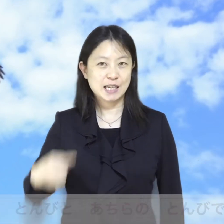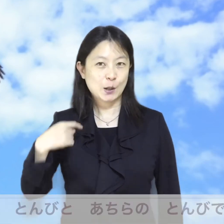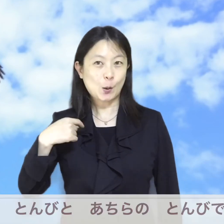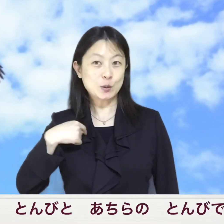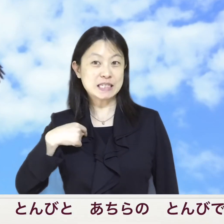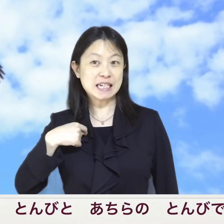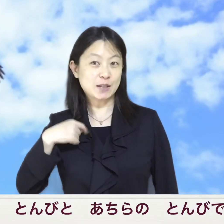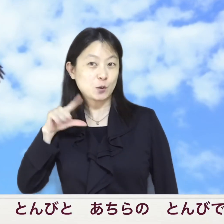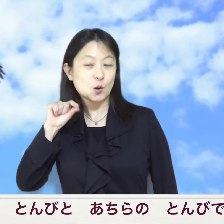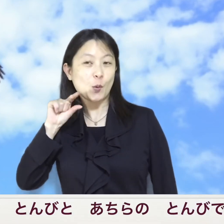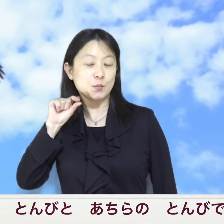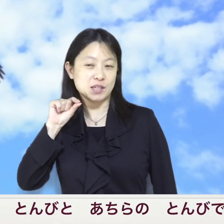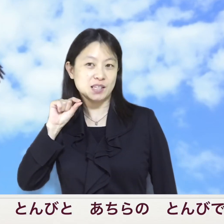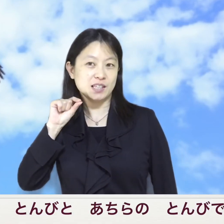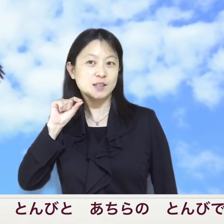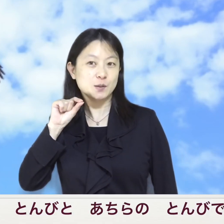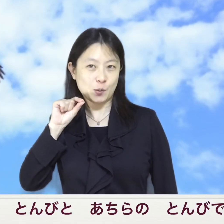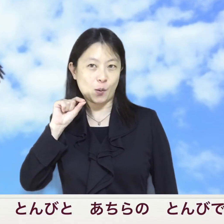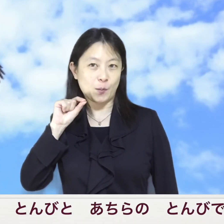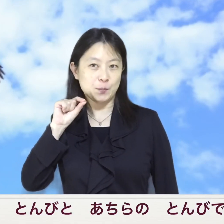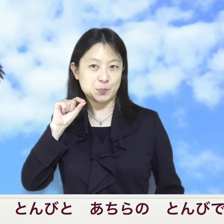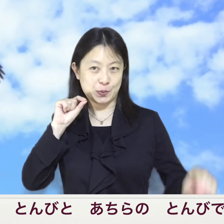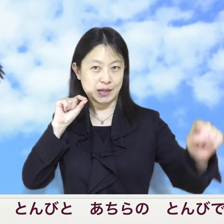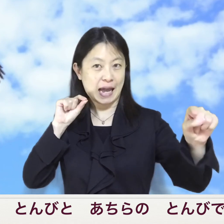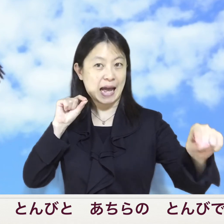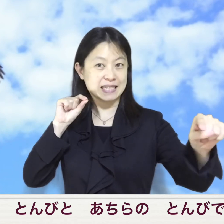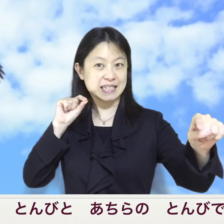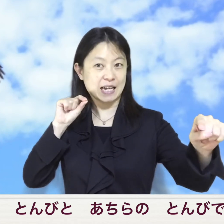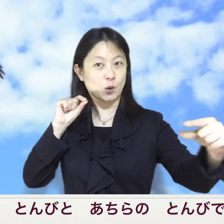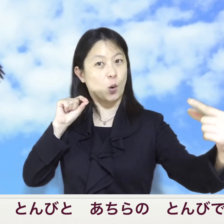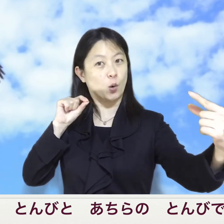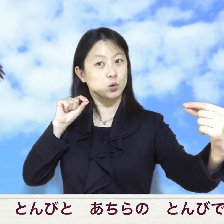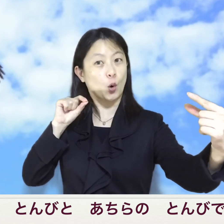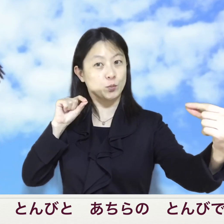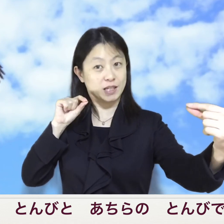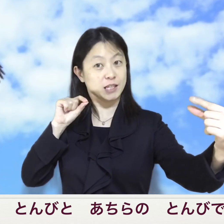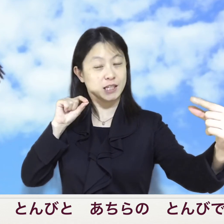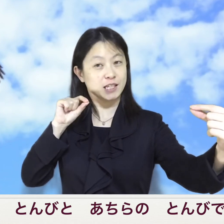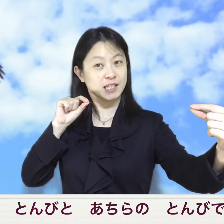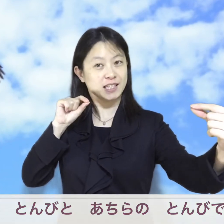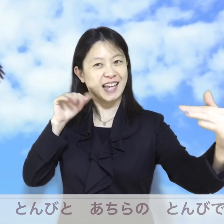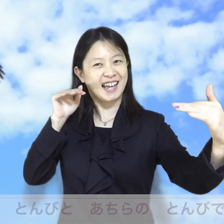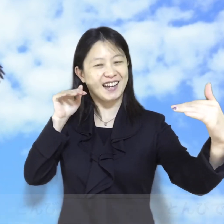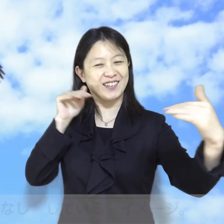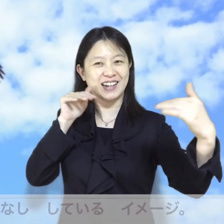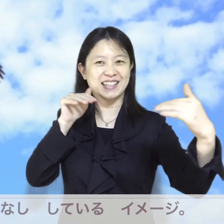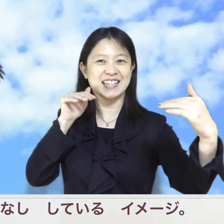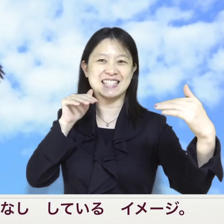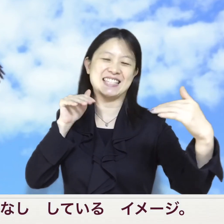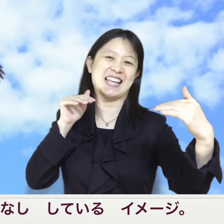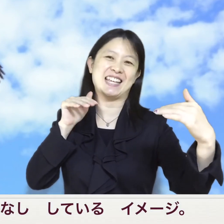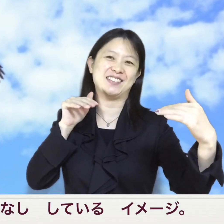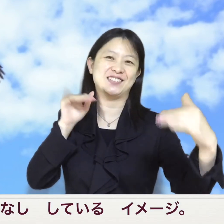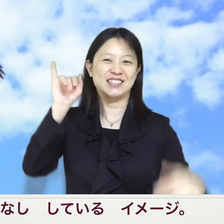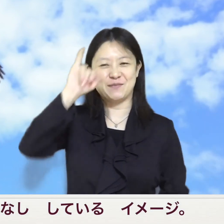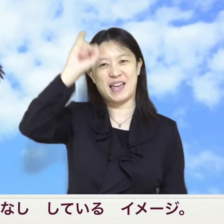ー。こちらのトンビとあちらのトンビでお話ししているイメージ